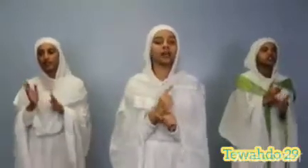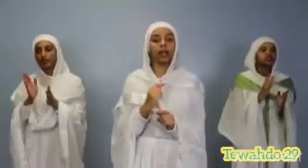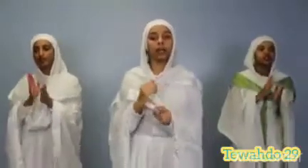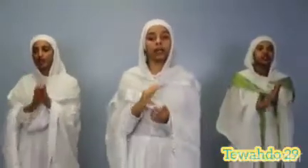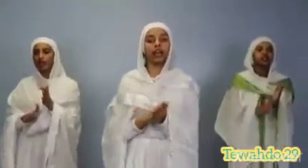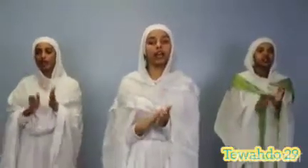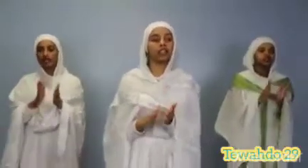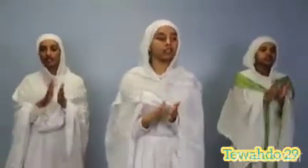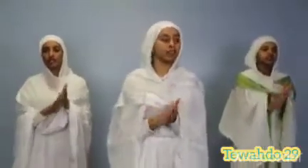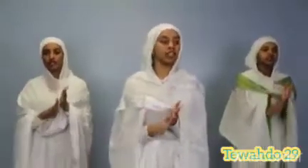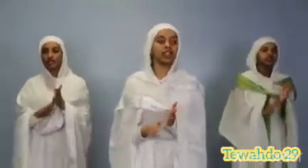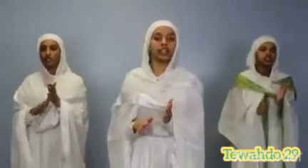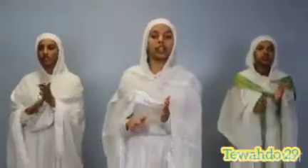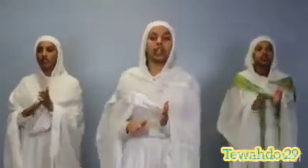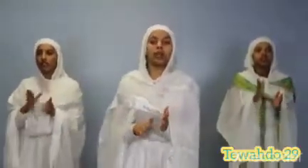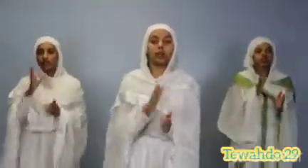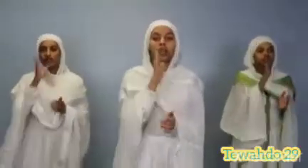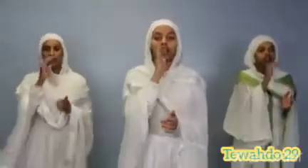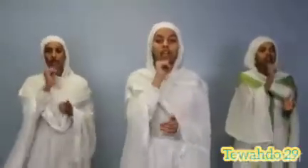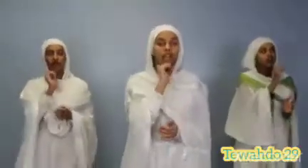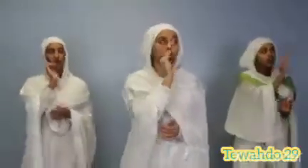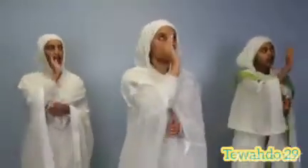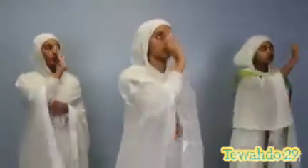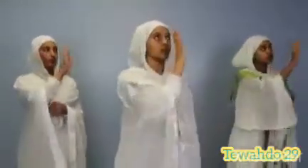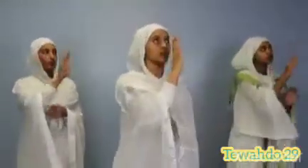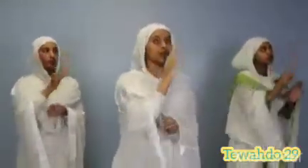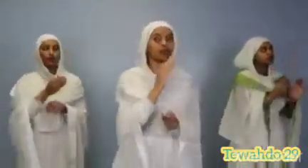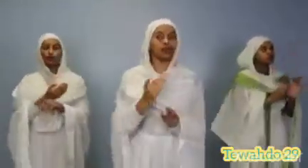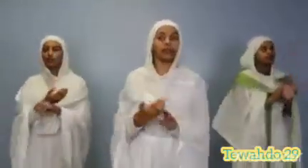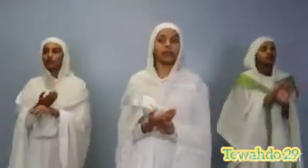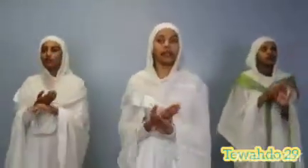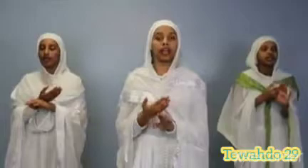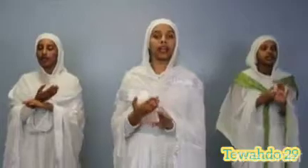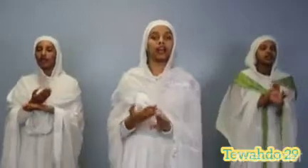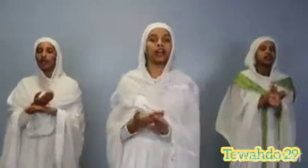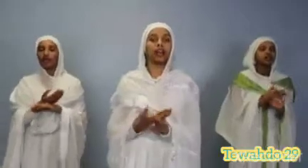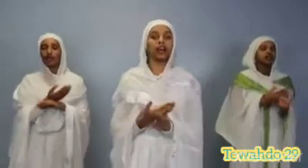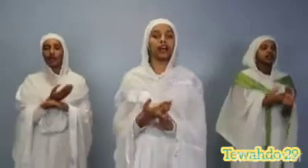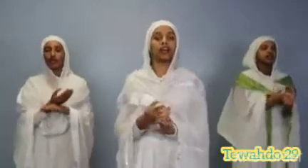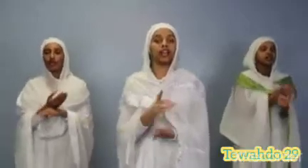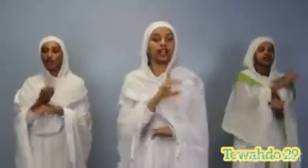ፍጥረትን በሚያስምር በእናቱ ልመና